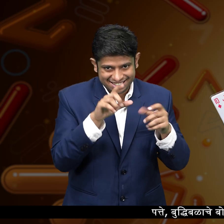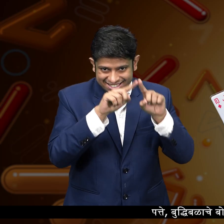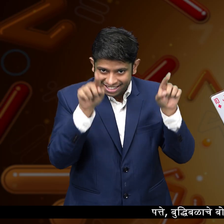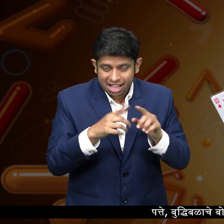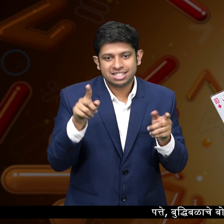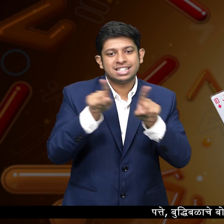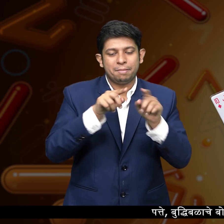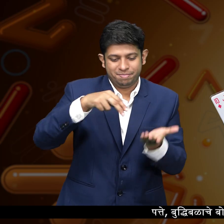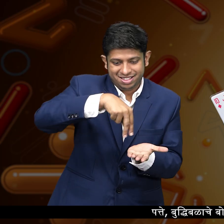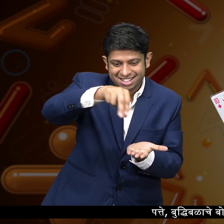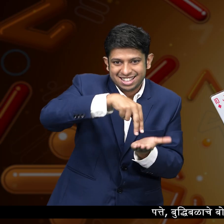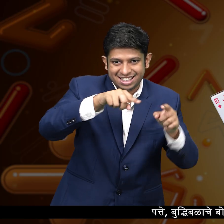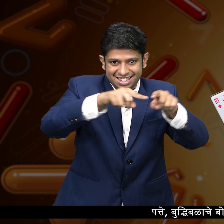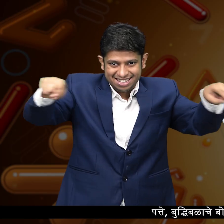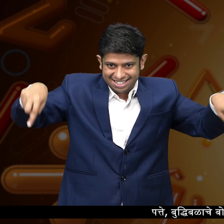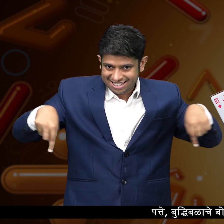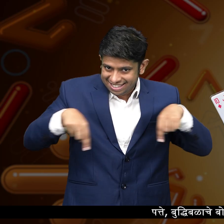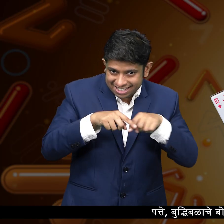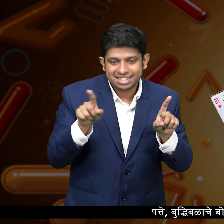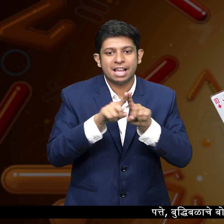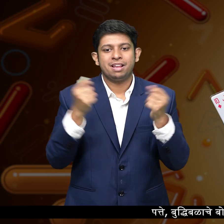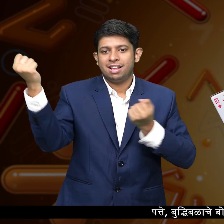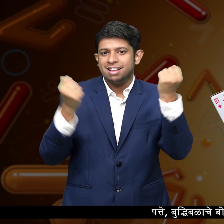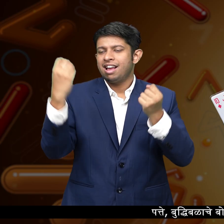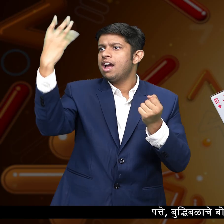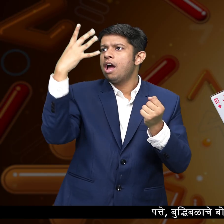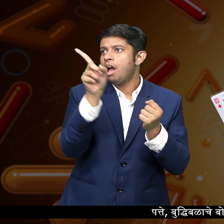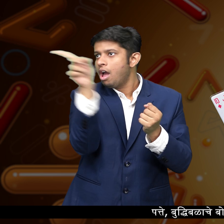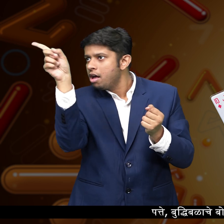पत्ते, बुद्धिबळाचे कार्ड, वाहतूक चिन्हे इत्यादी.